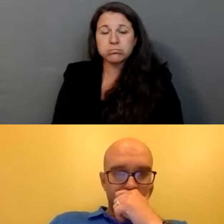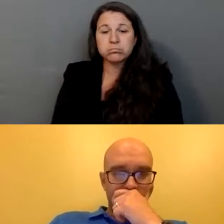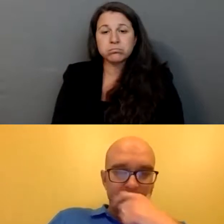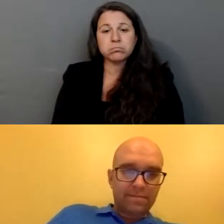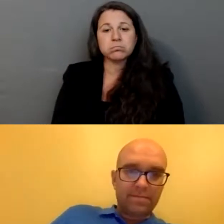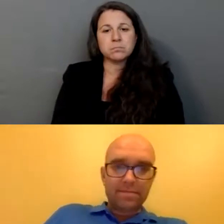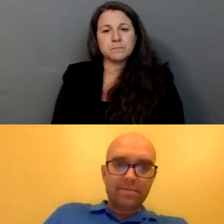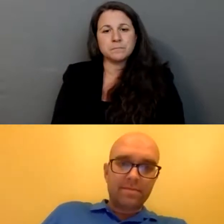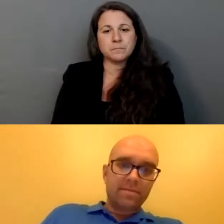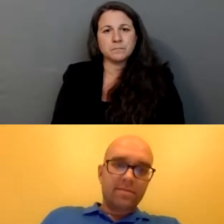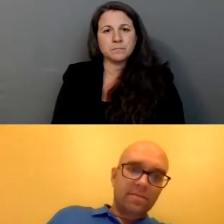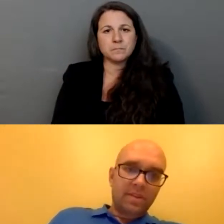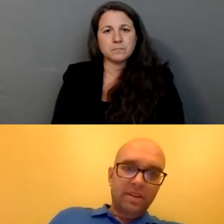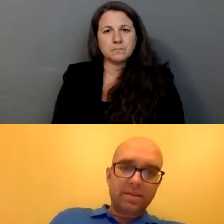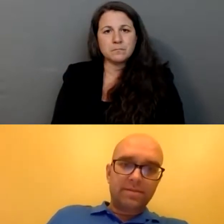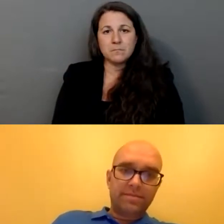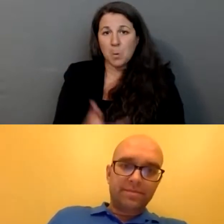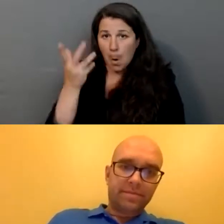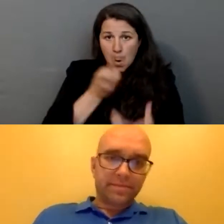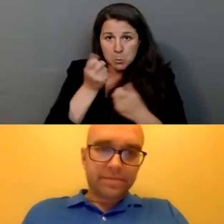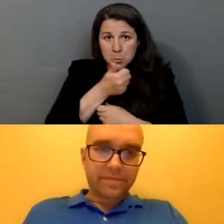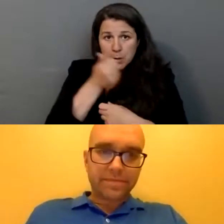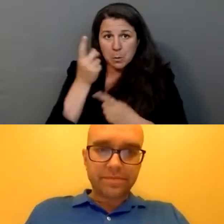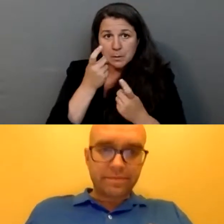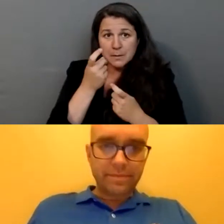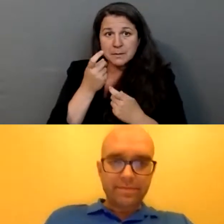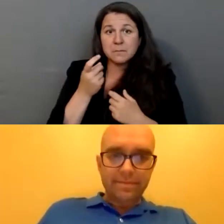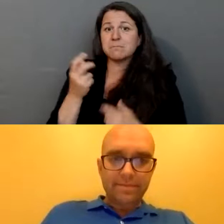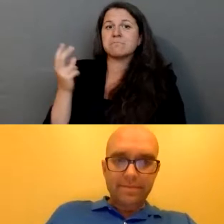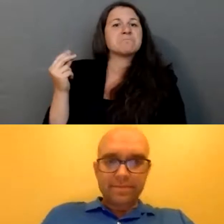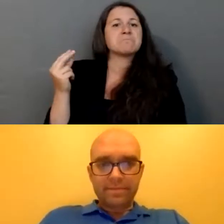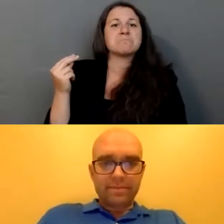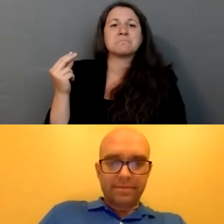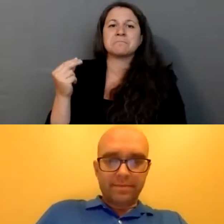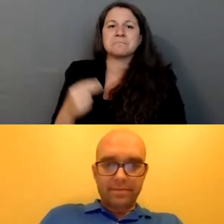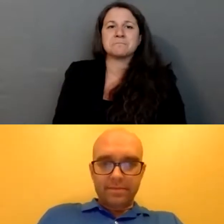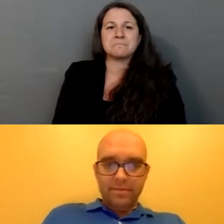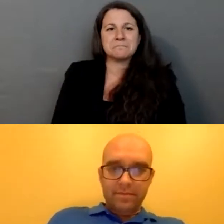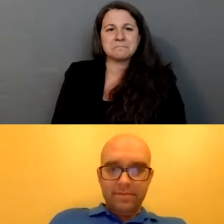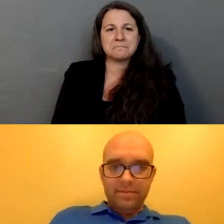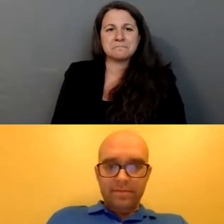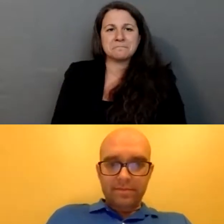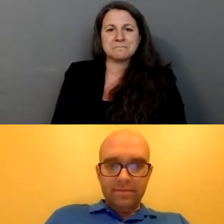qu'il y a d'autres questions que tu reçois présentement? Non? OK. Alors,